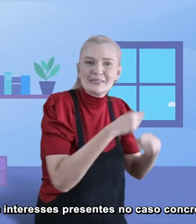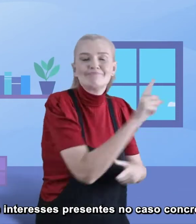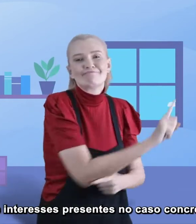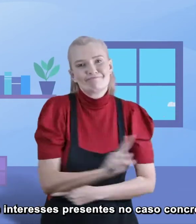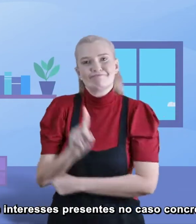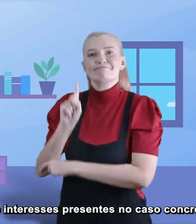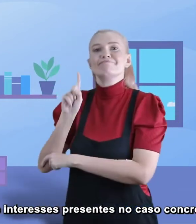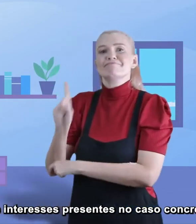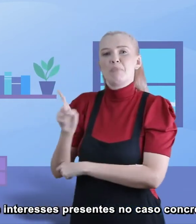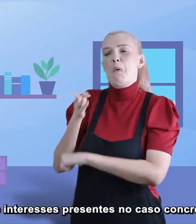no caso concreto.